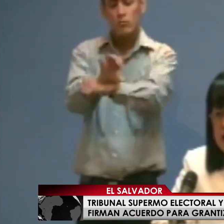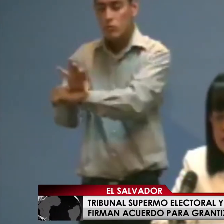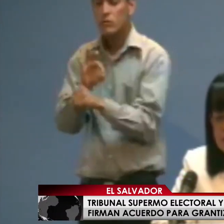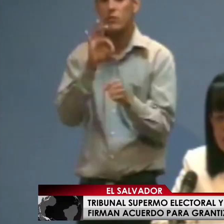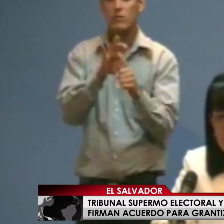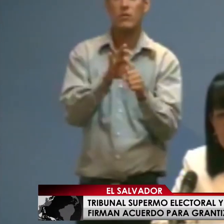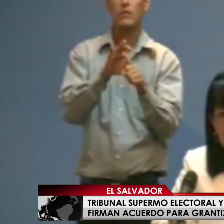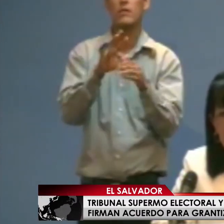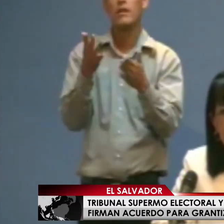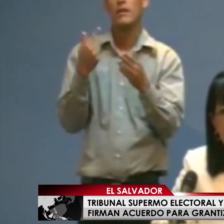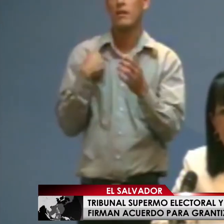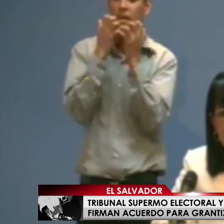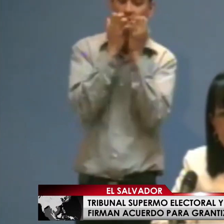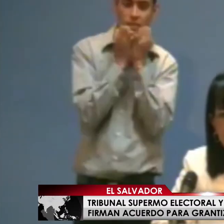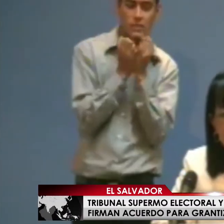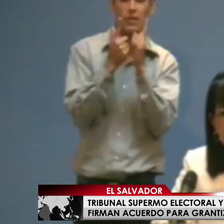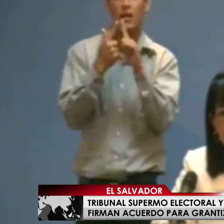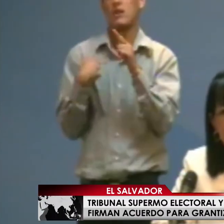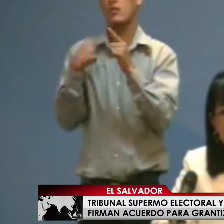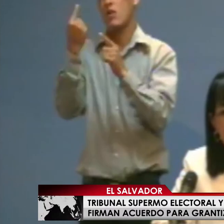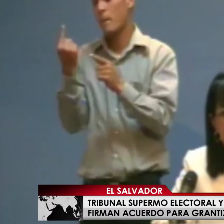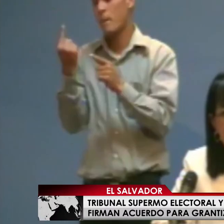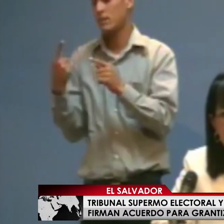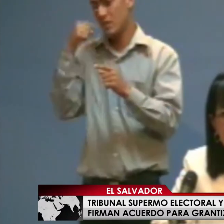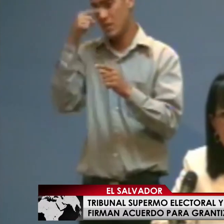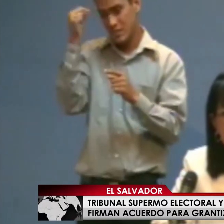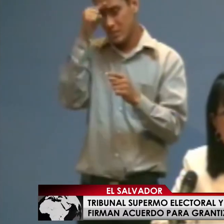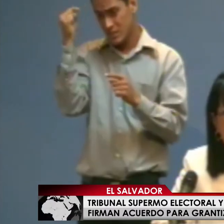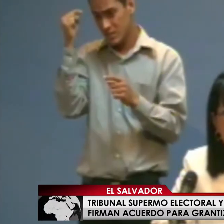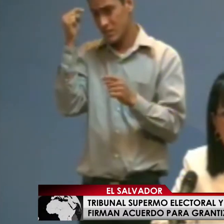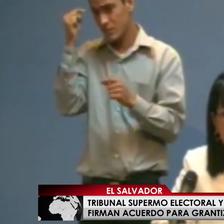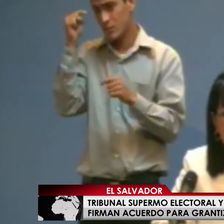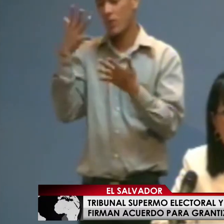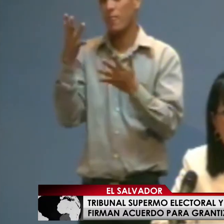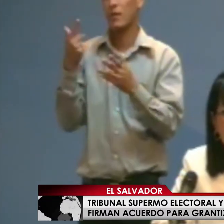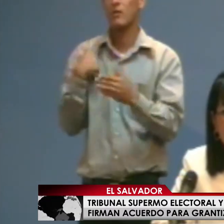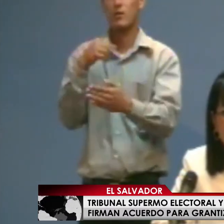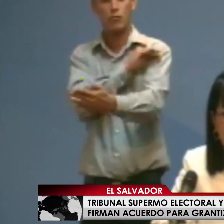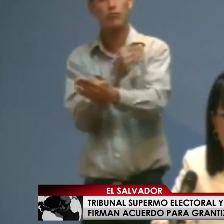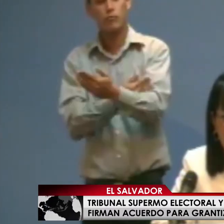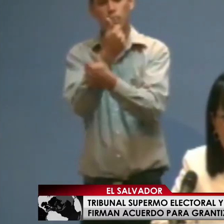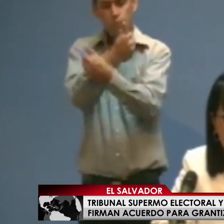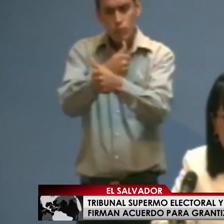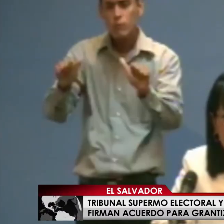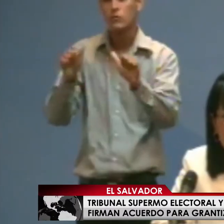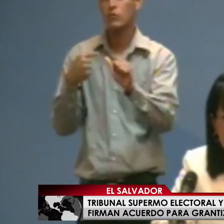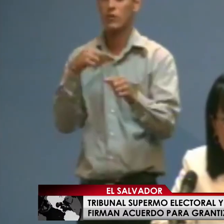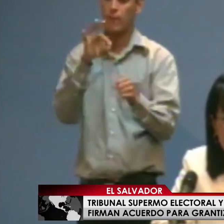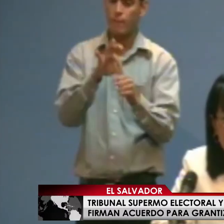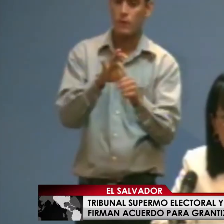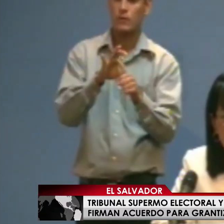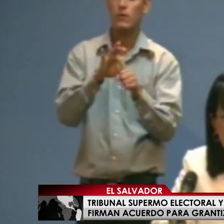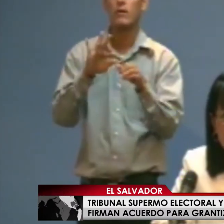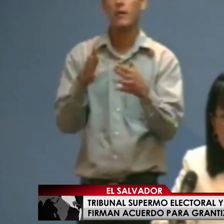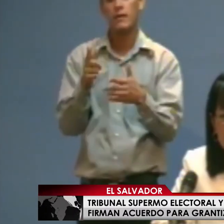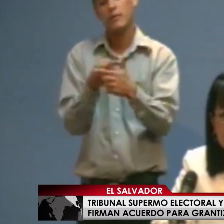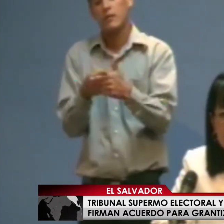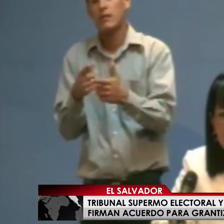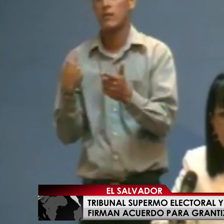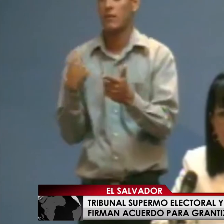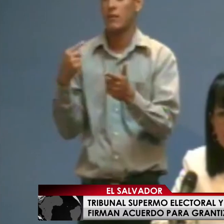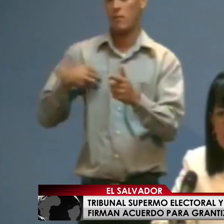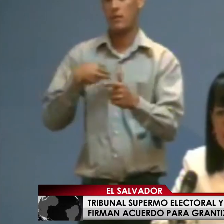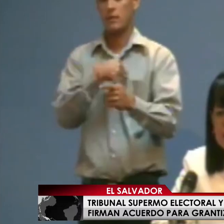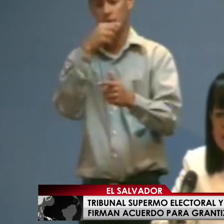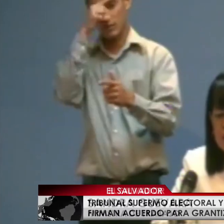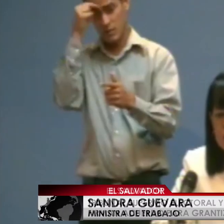a garantizar a las personas trabajadoras la autonomía del sufragio. En ese sentido, este